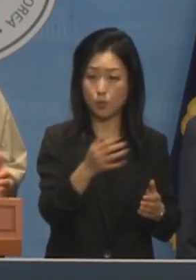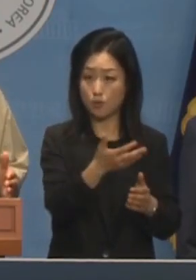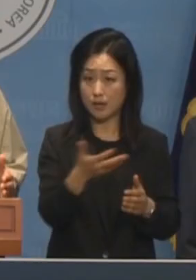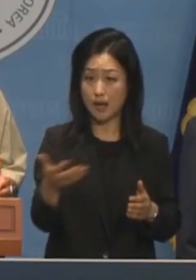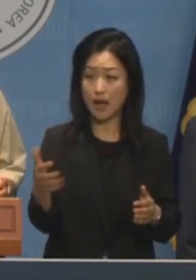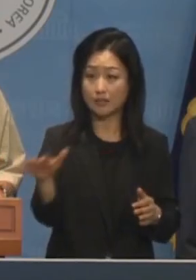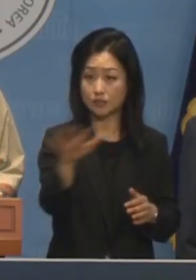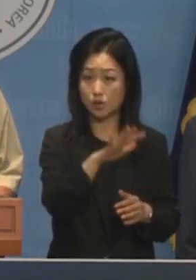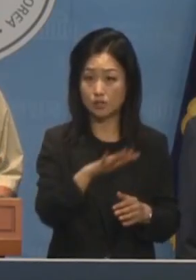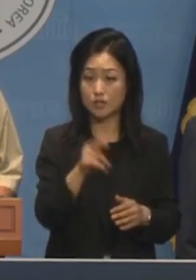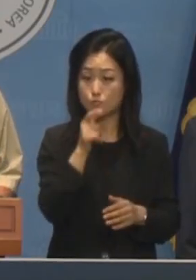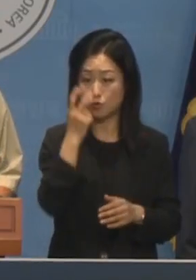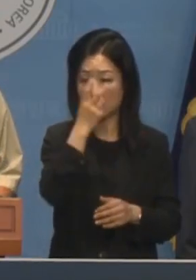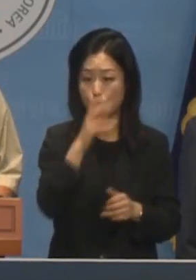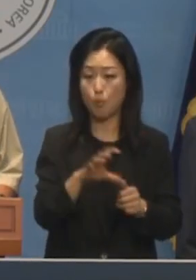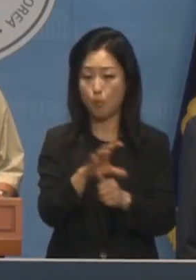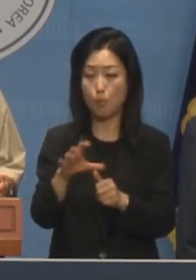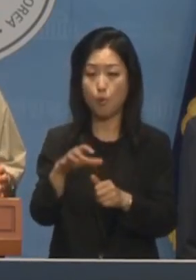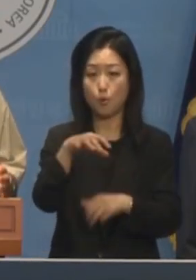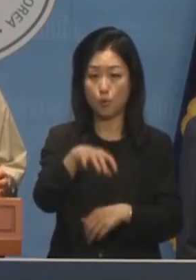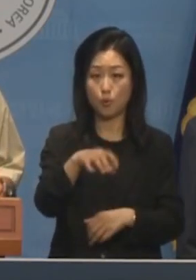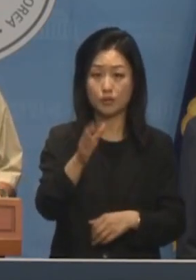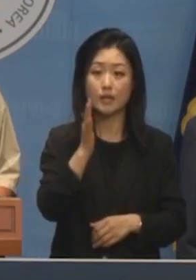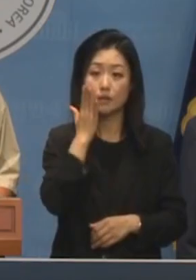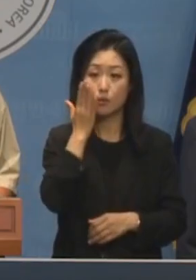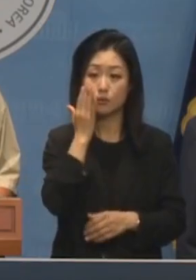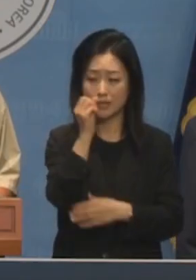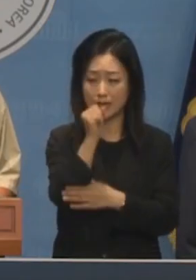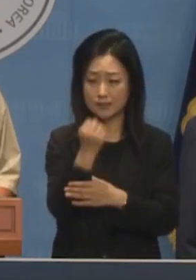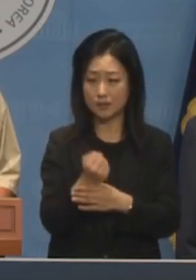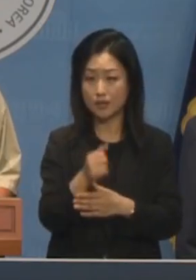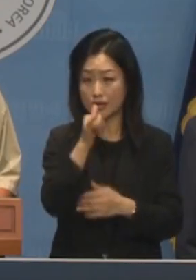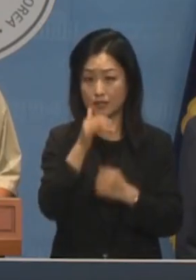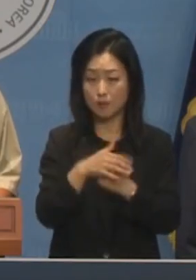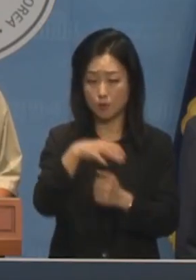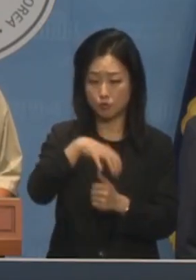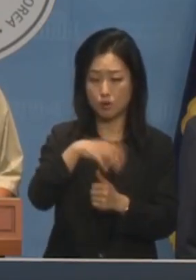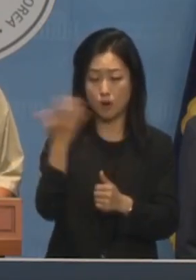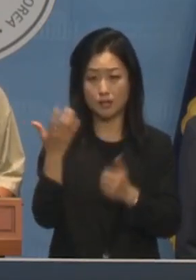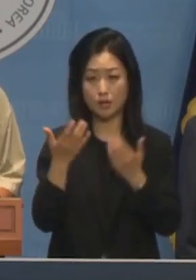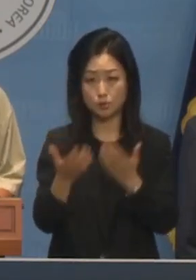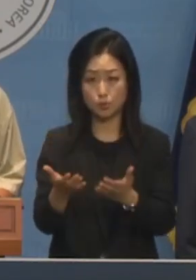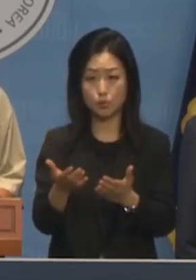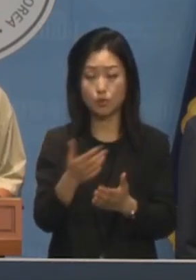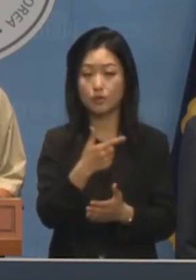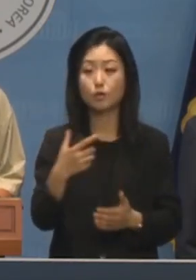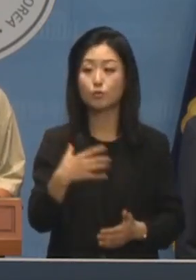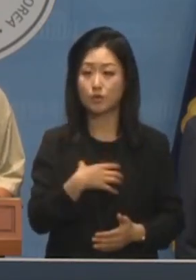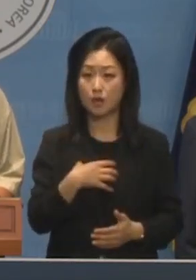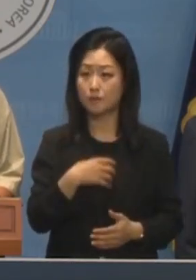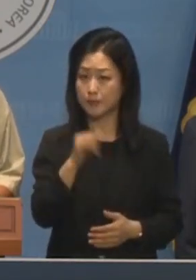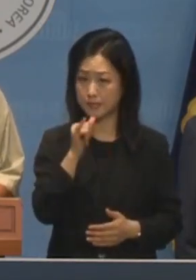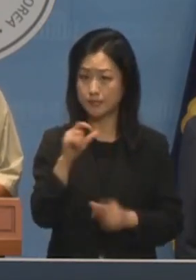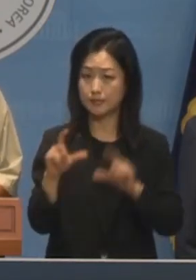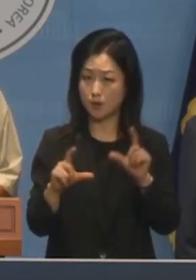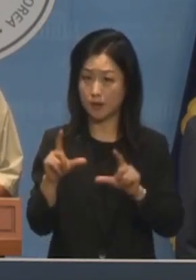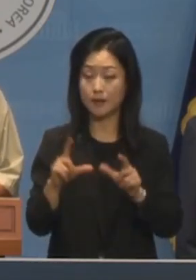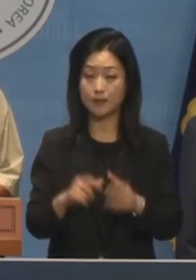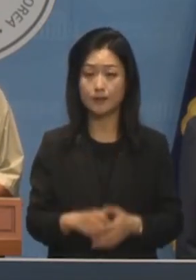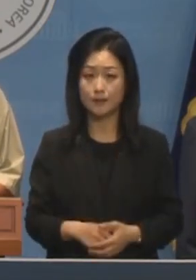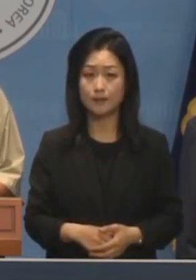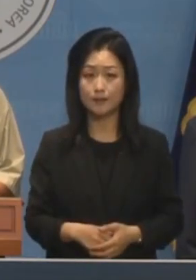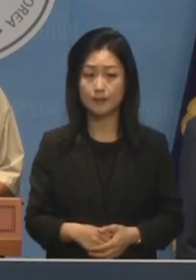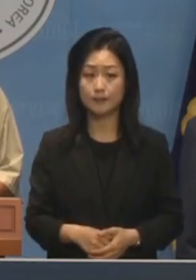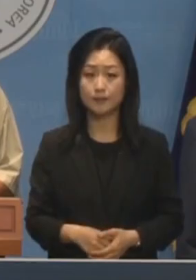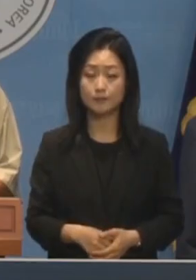전 구간이 상수원 보호구역인데 지금 녹조가 창궐한 상황에서 오히려 규제를 완화한다? 그건 굉장히 모순되는 그런 정책이라고 볼 수